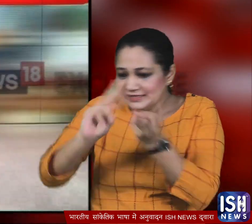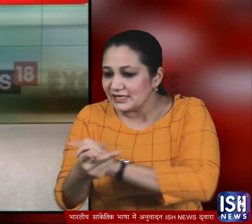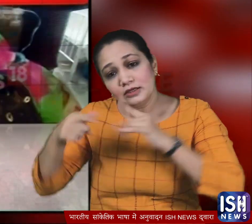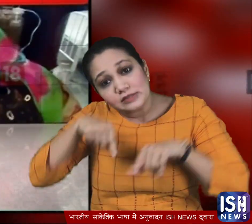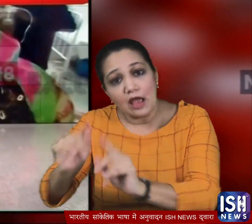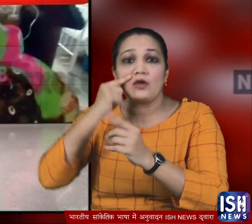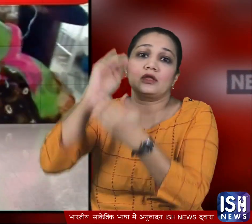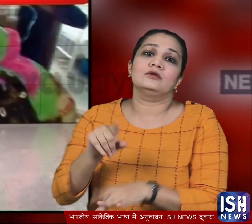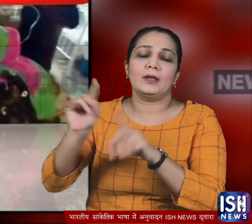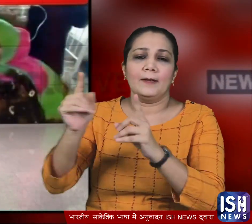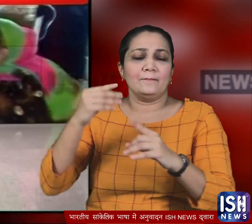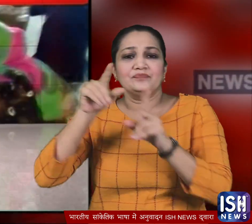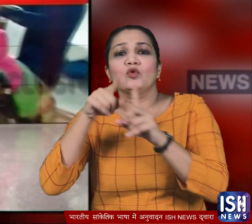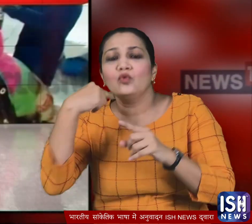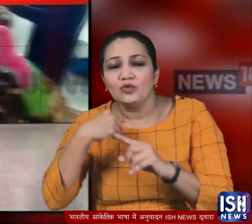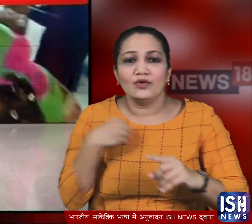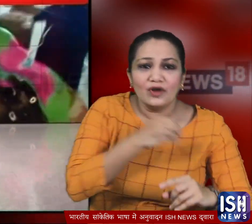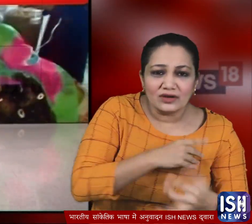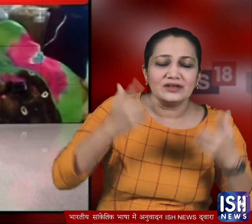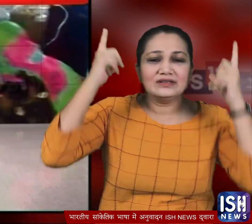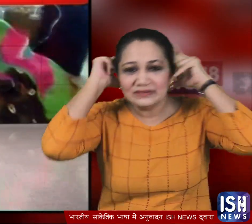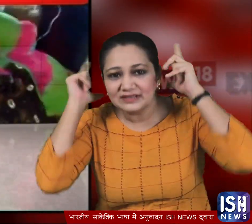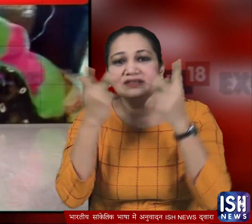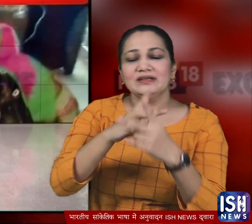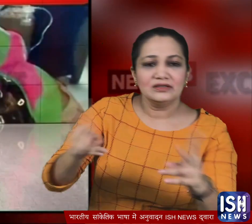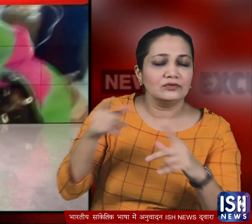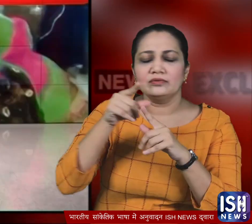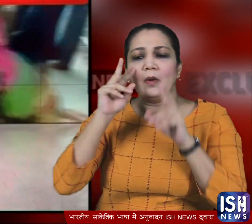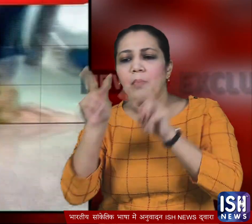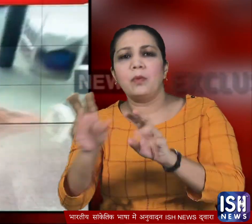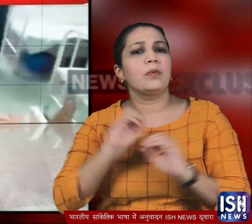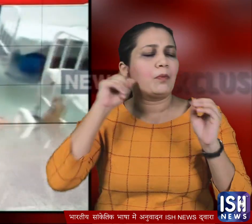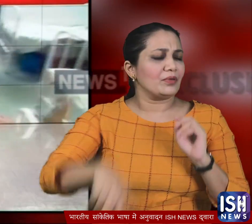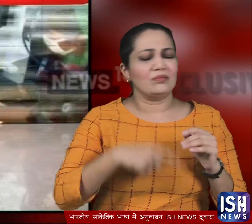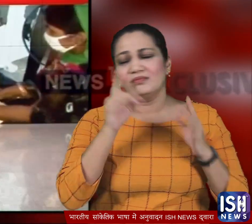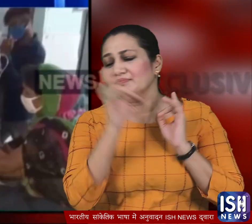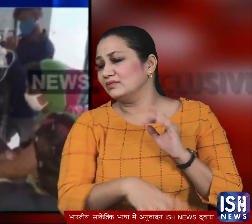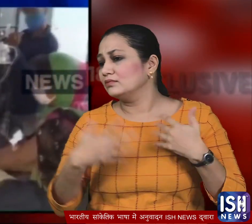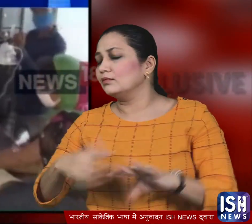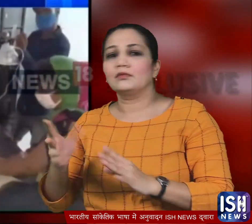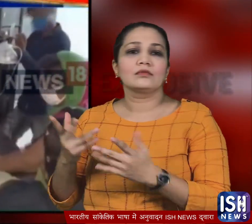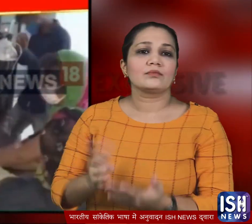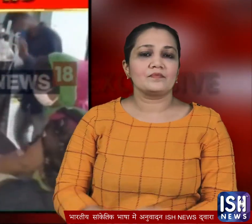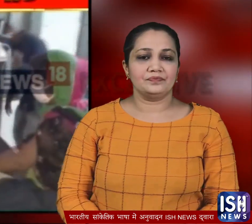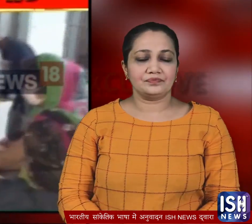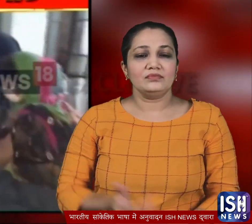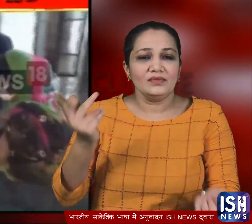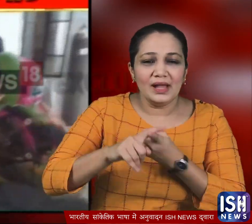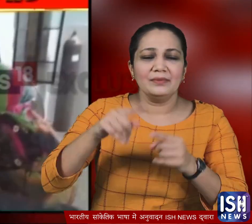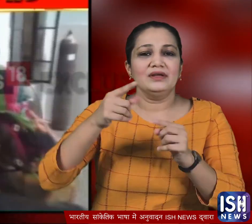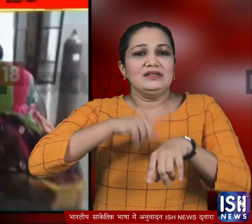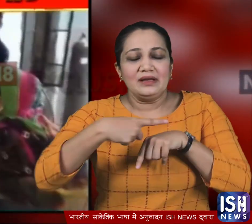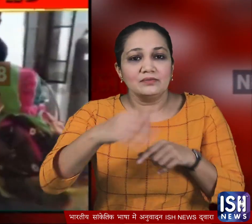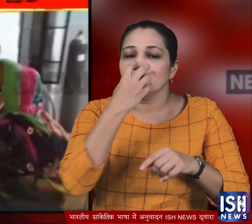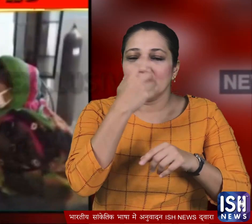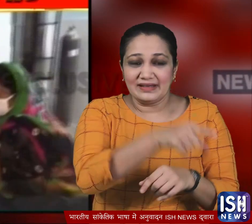पड़ा। आरोप है कि उस वक्त ड्यूटी पर मौजूद किसी डॉक्टर या स्वास्थ्य कर्मी ने इस ओर ध्यान नहीं दिया, जिस वजह से कुछ देर